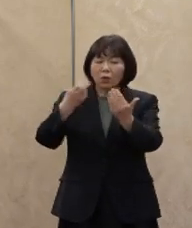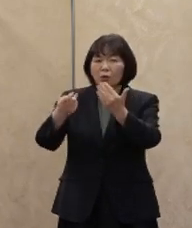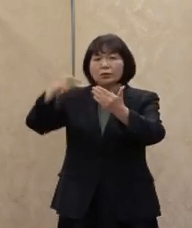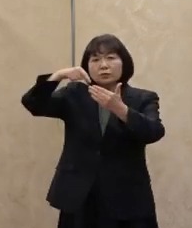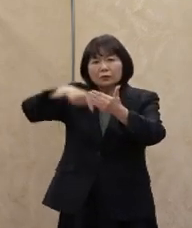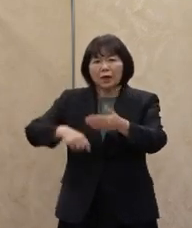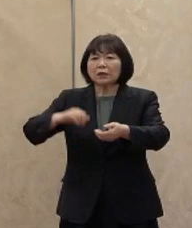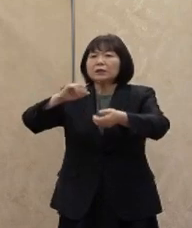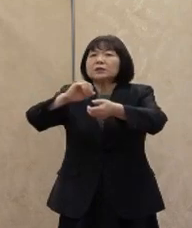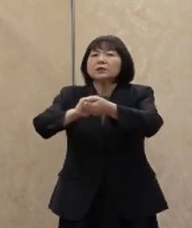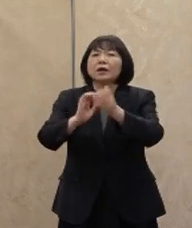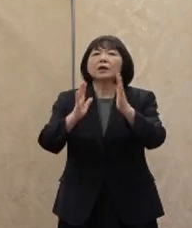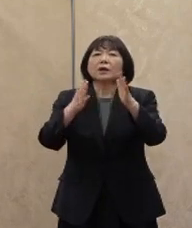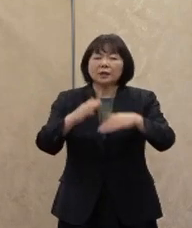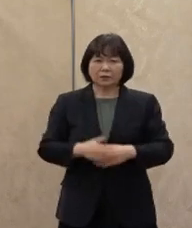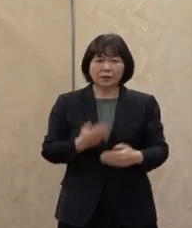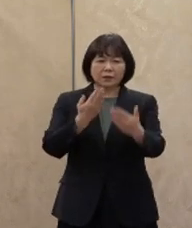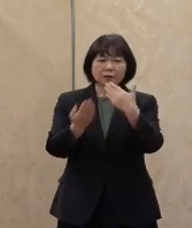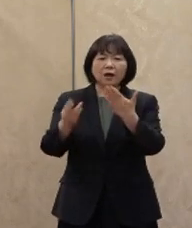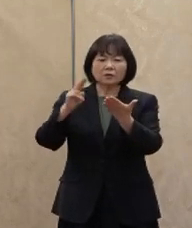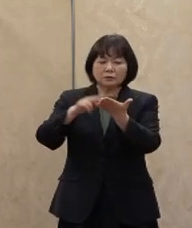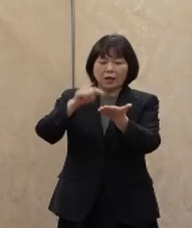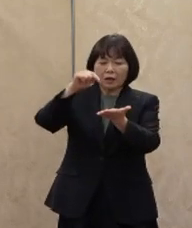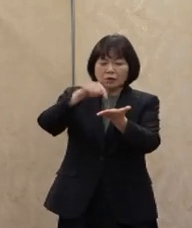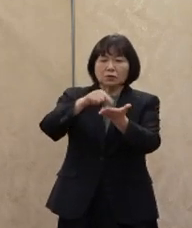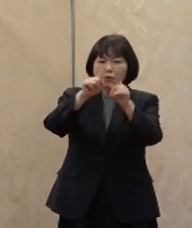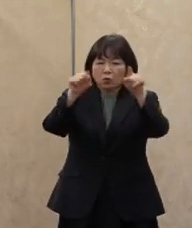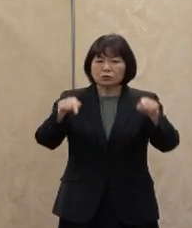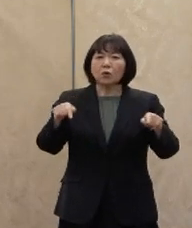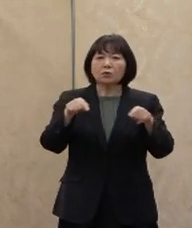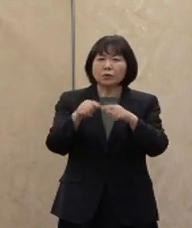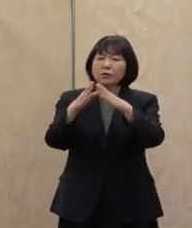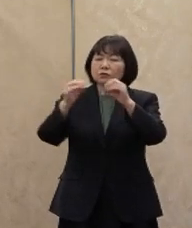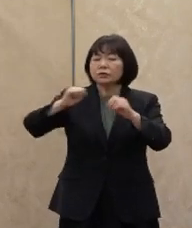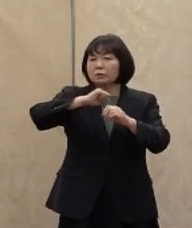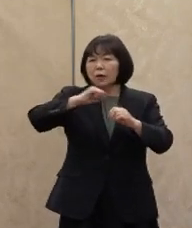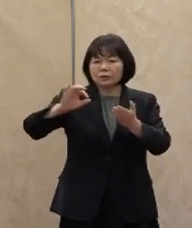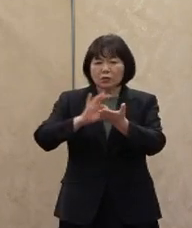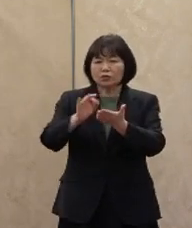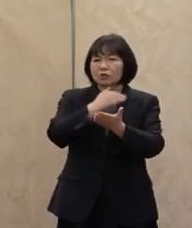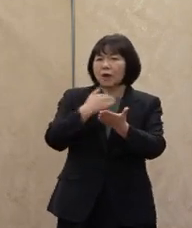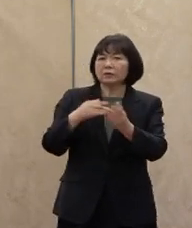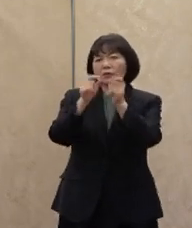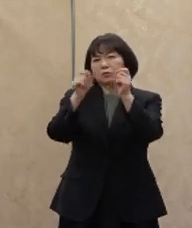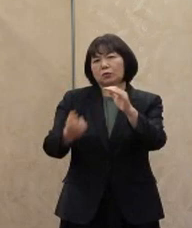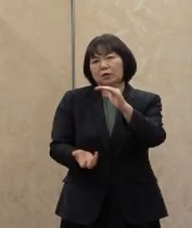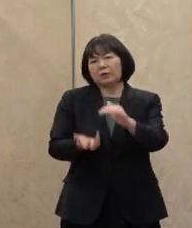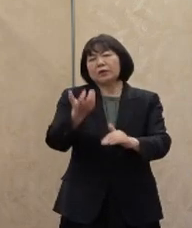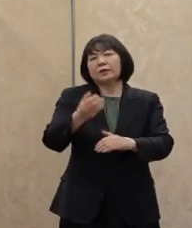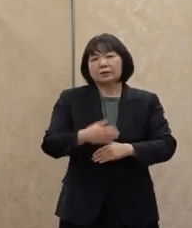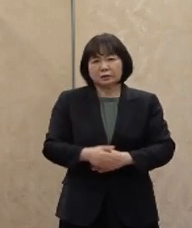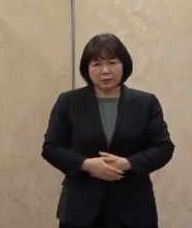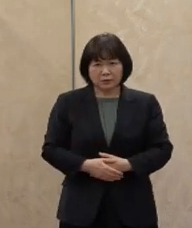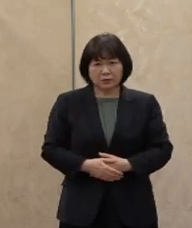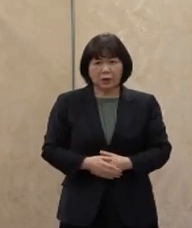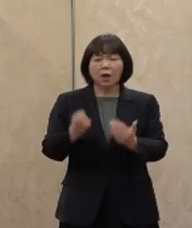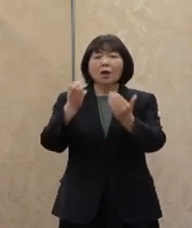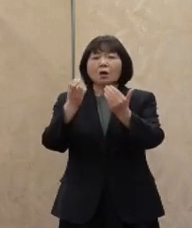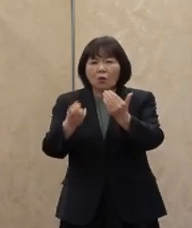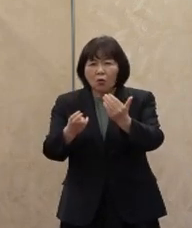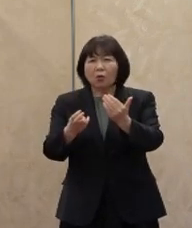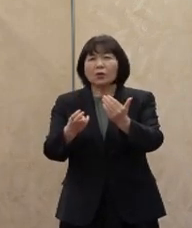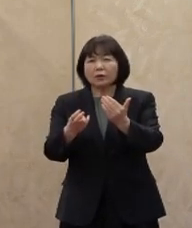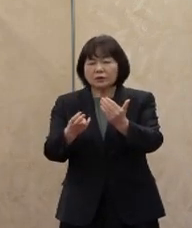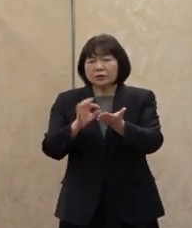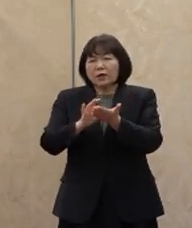ないので、あのじゃあ確定申告の書類なんかこう いくら国といえば勝手に使えるのかという問題も出てくるから、やっぱり法に魂を吹き込むみた